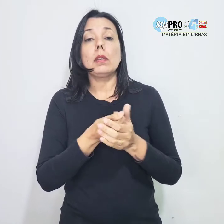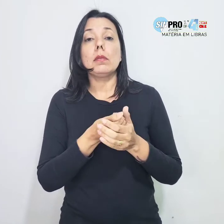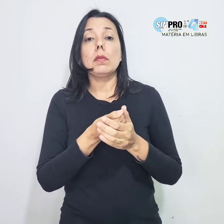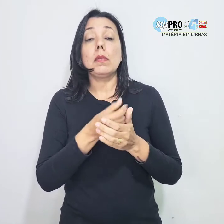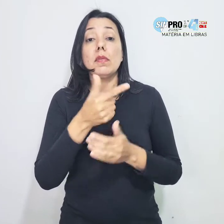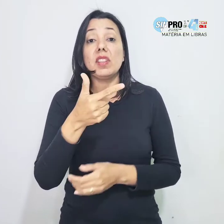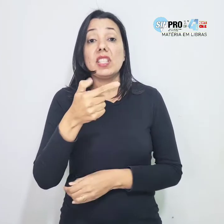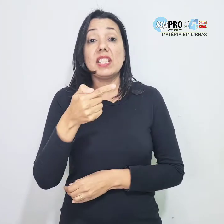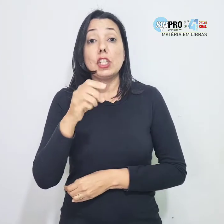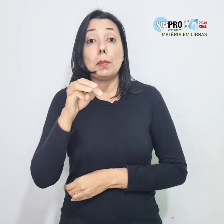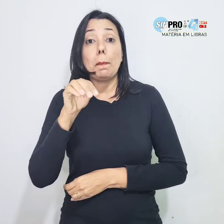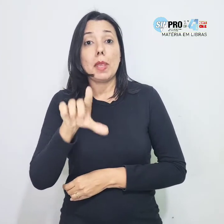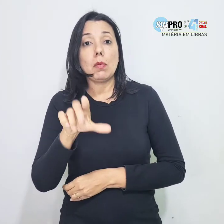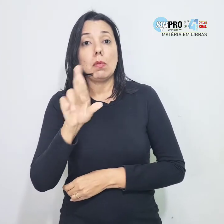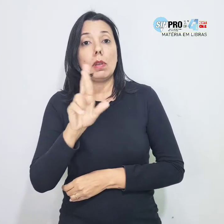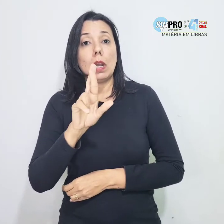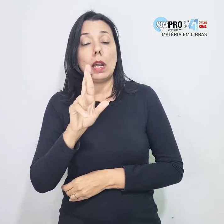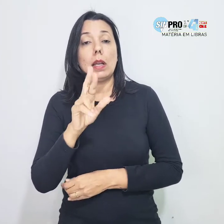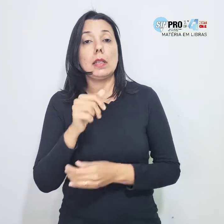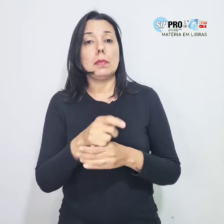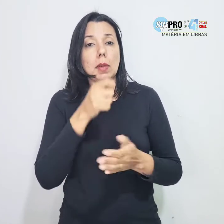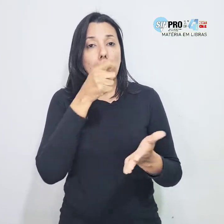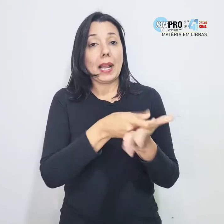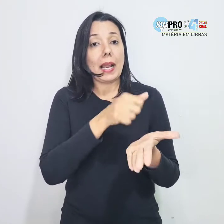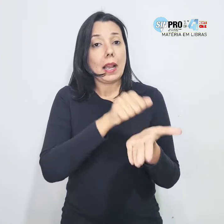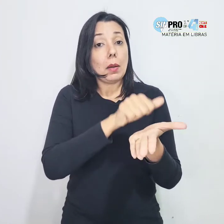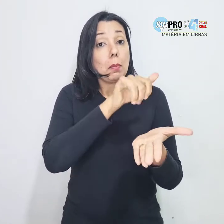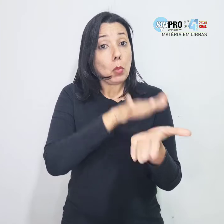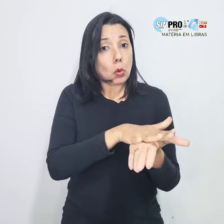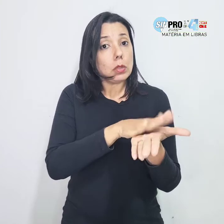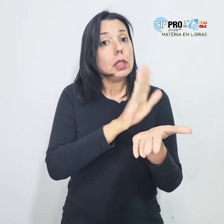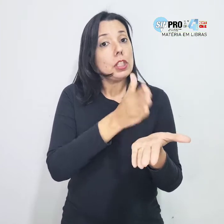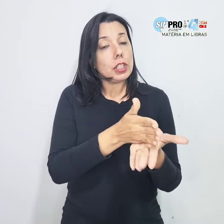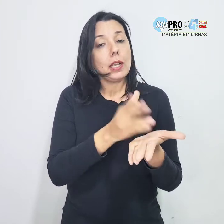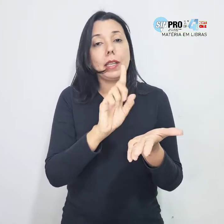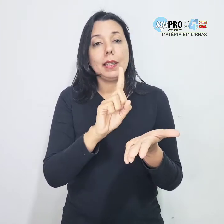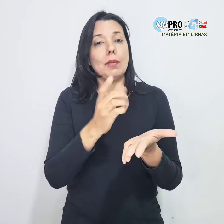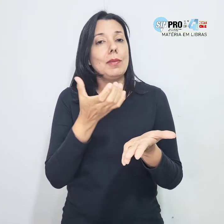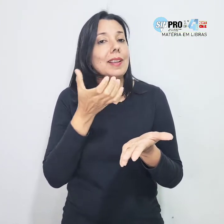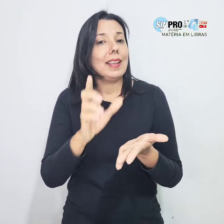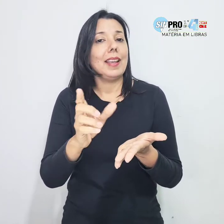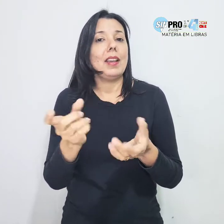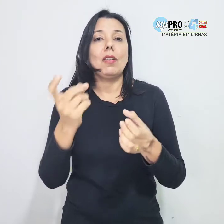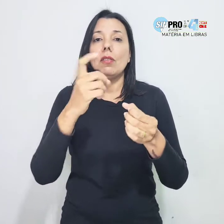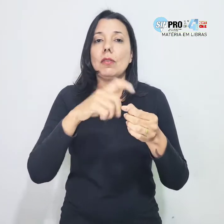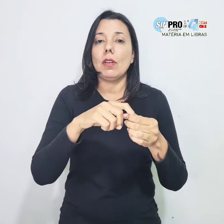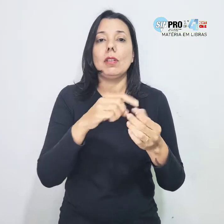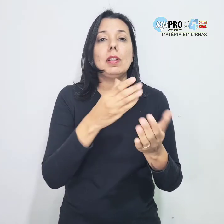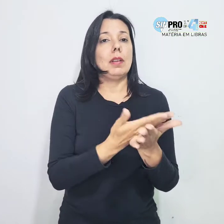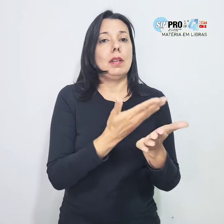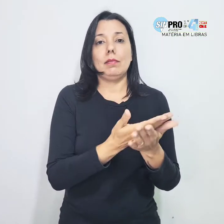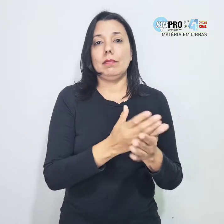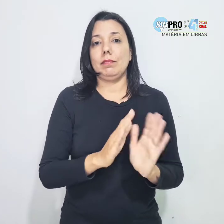de R$ 27.000, para pagar multas, já que ela não pretende mandar seu filho para a escola.